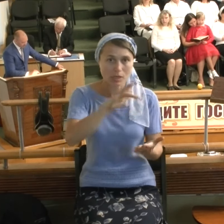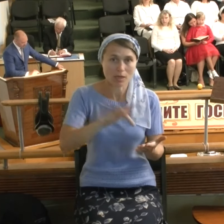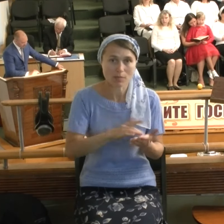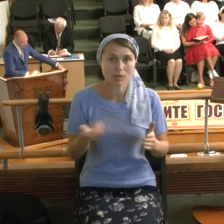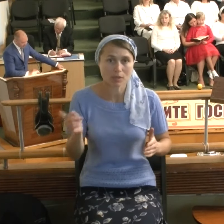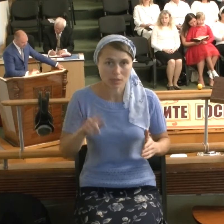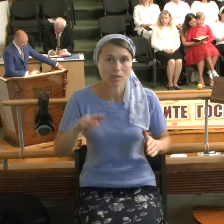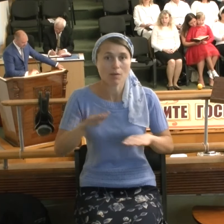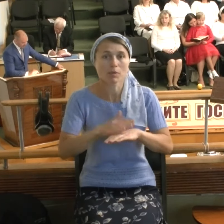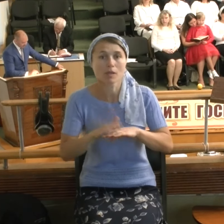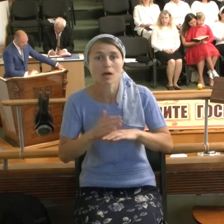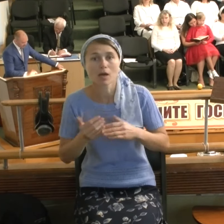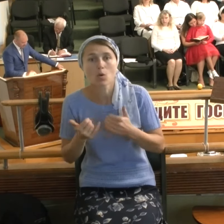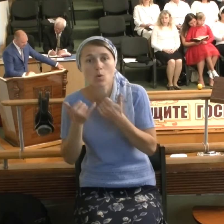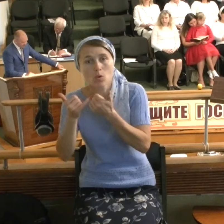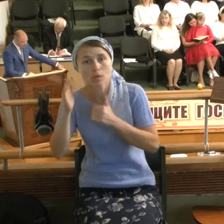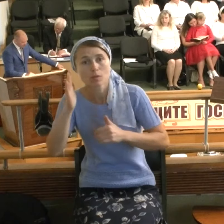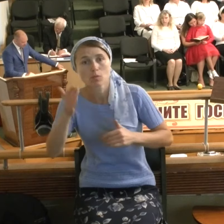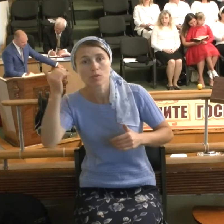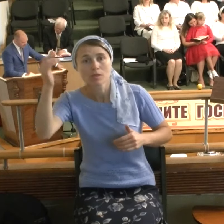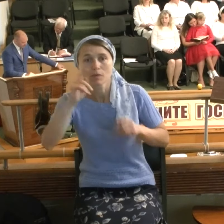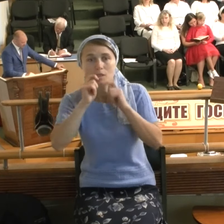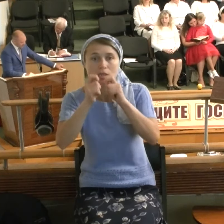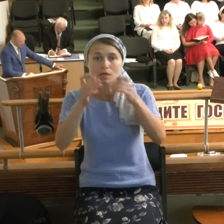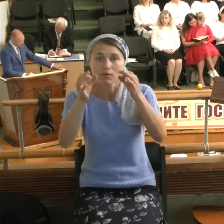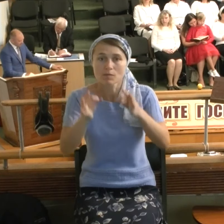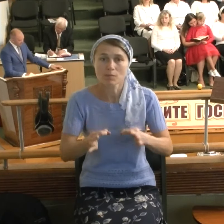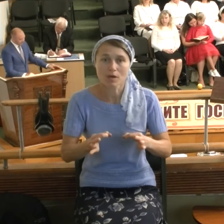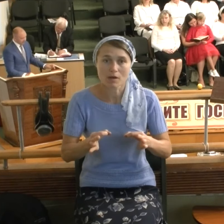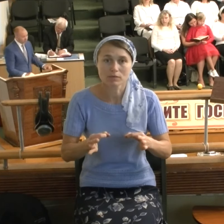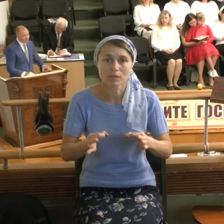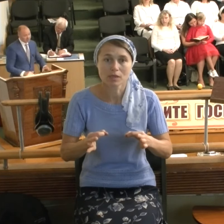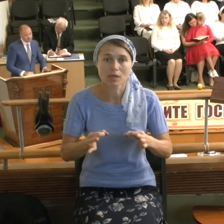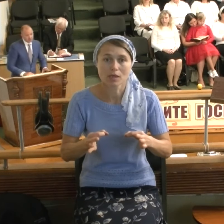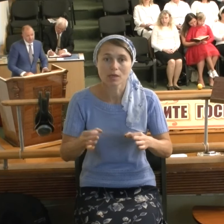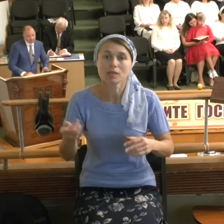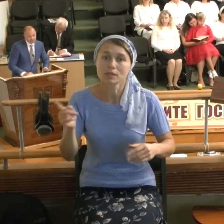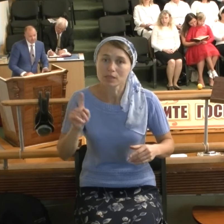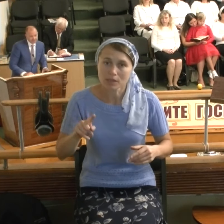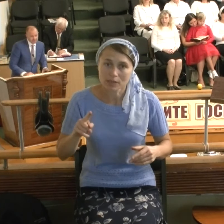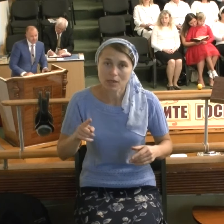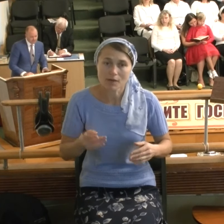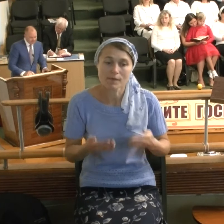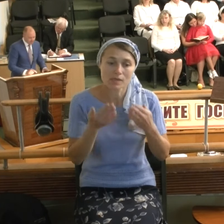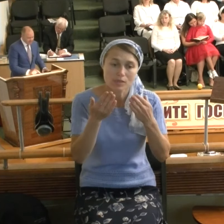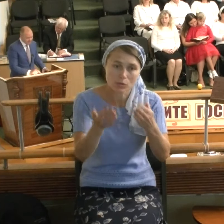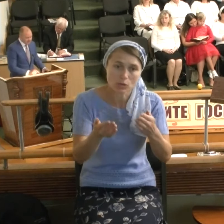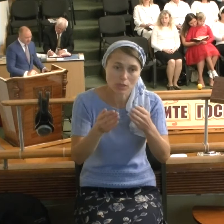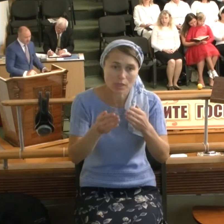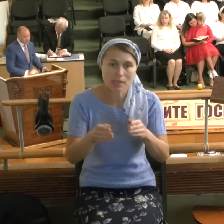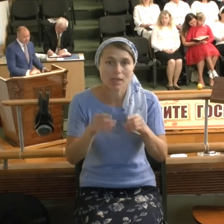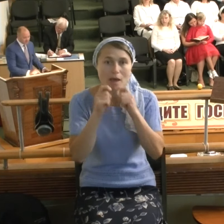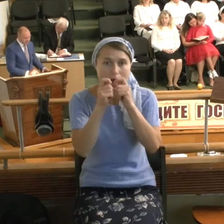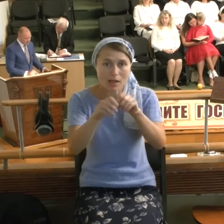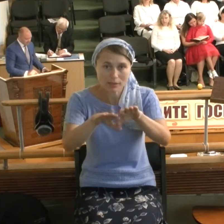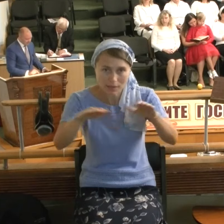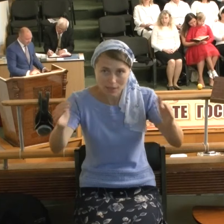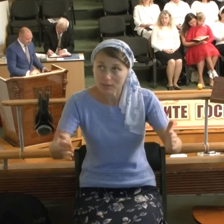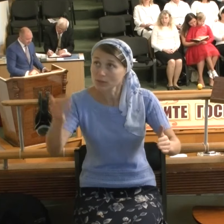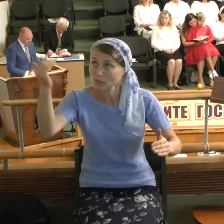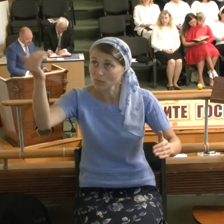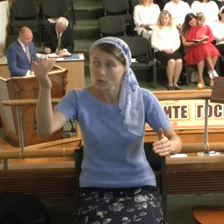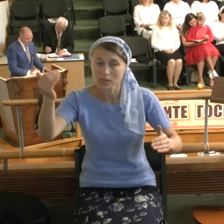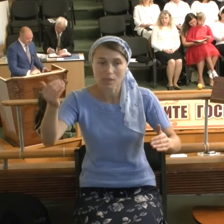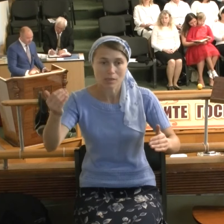возношения, всесожжения, тогда возложат на алтарь Твой Тельцов». Несколько мыслей